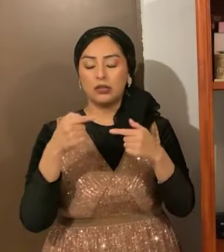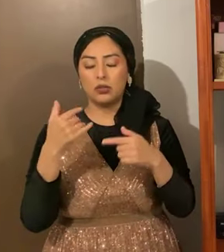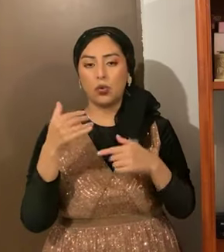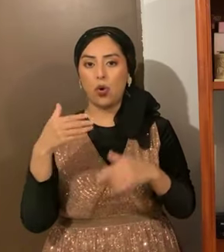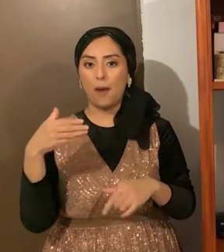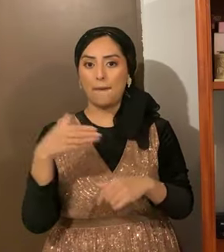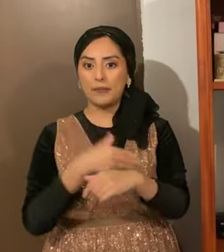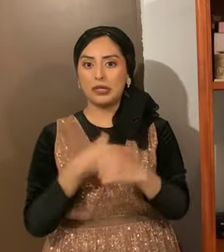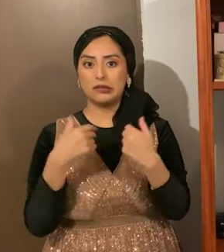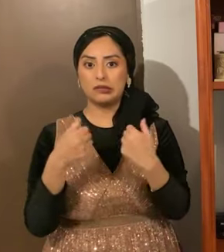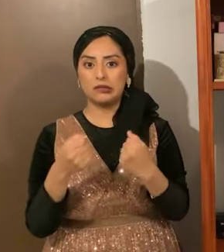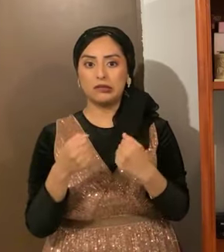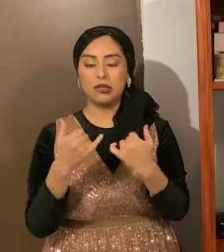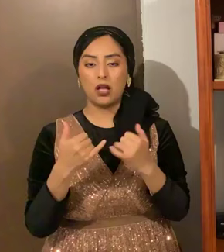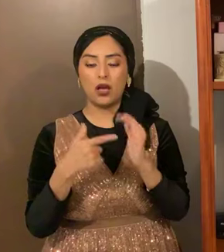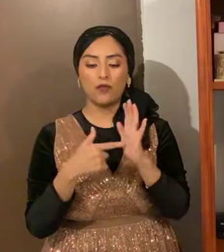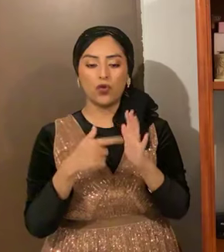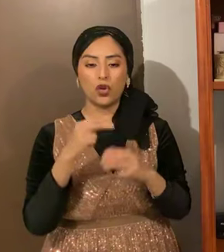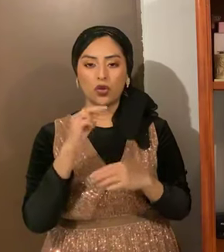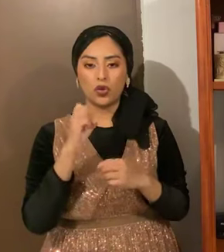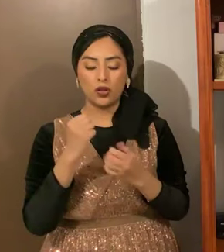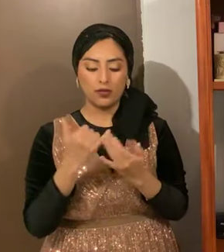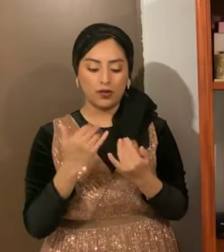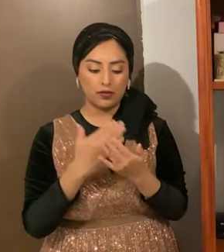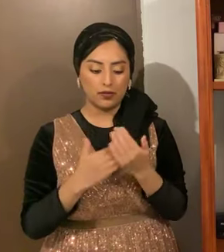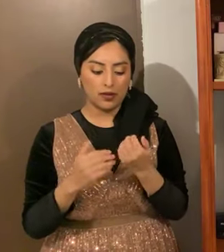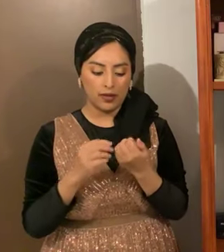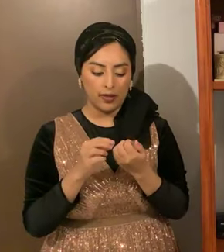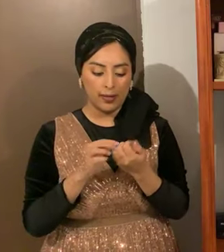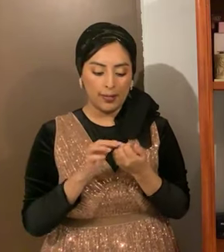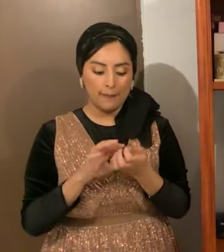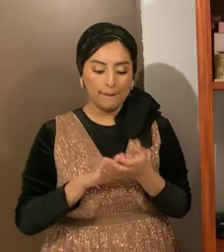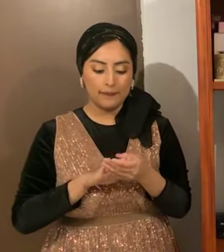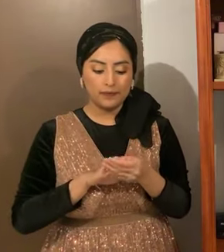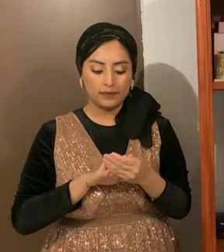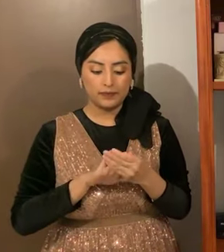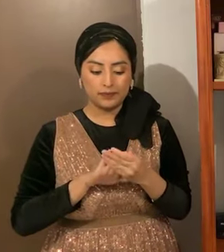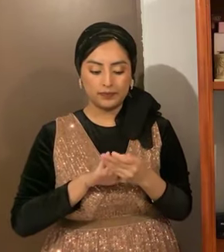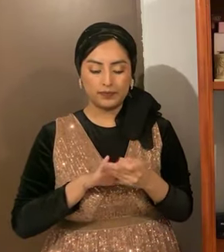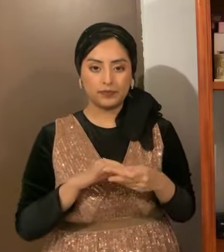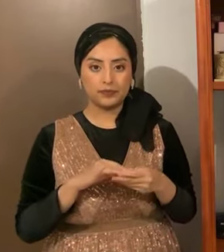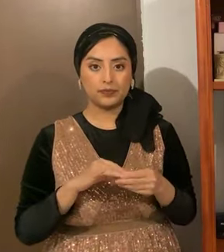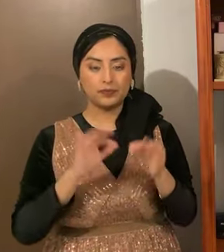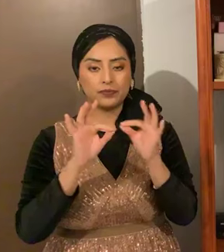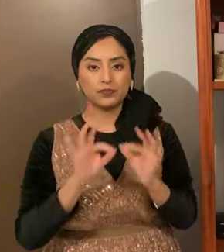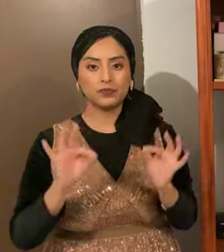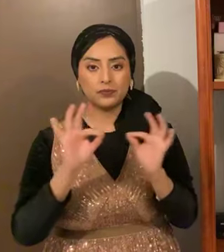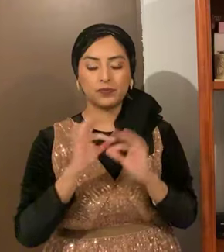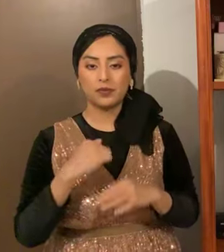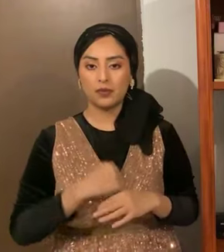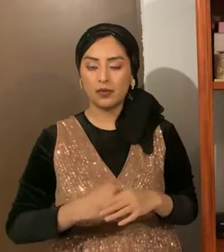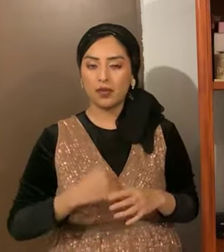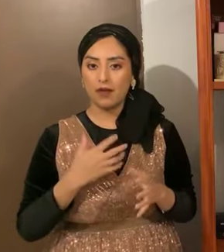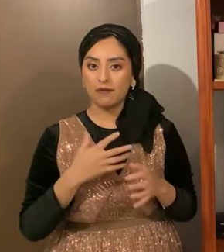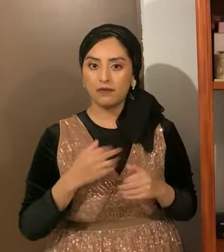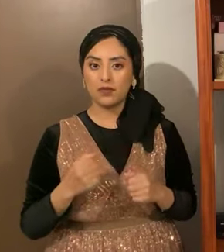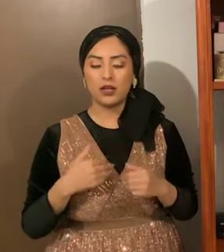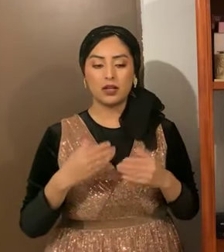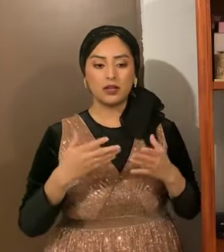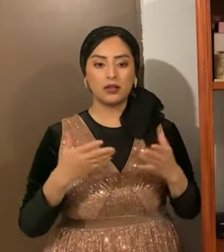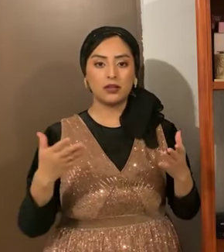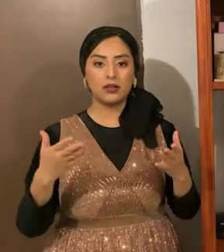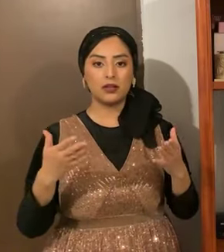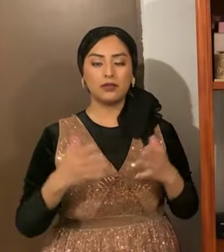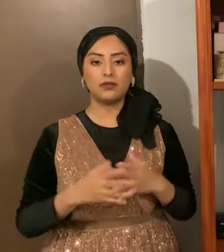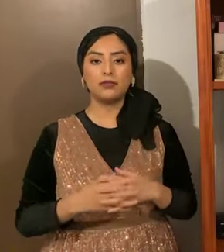poder. Ahorita vamos a ver varias noticias. Ahora, entonces rápido hacer arrepentimiento, rápido, yo les recomiendo